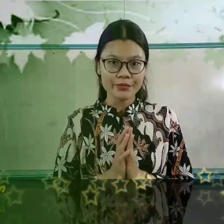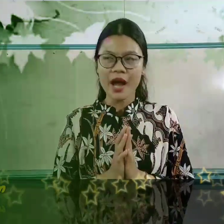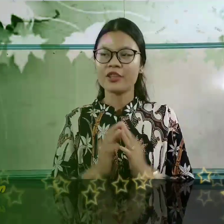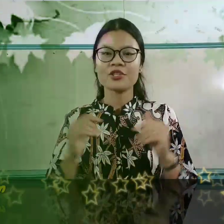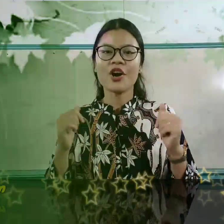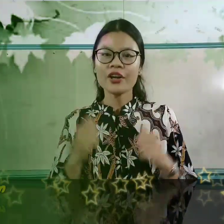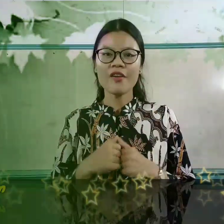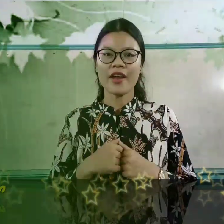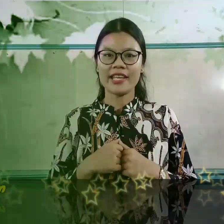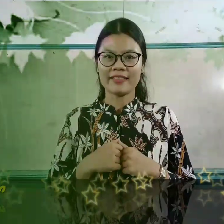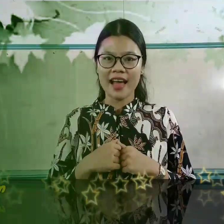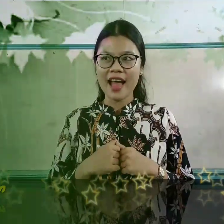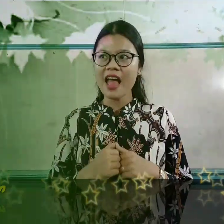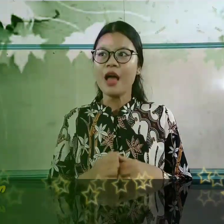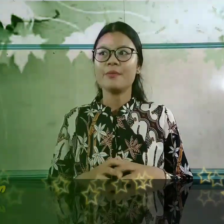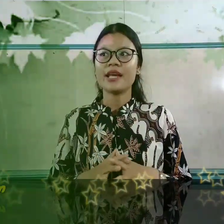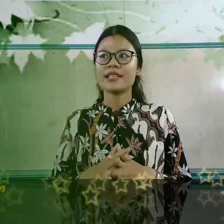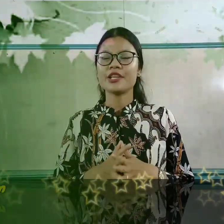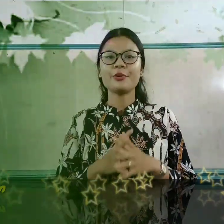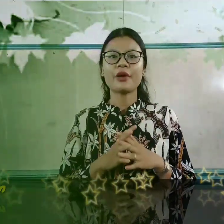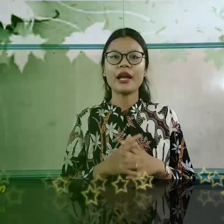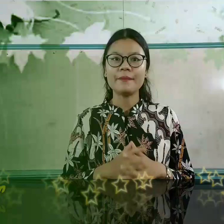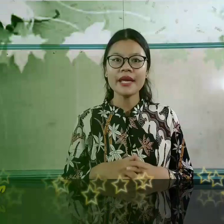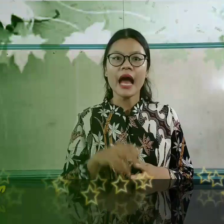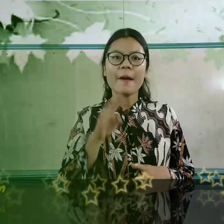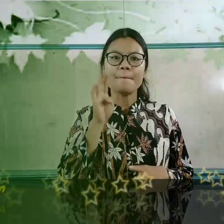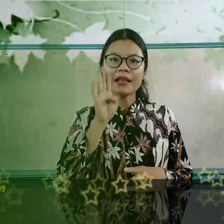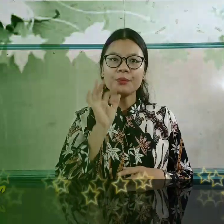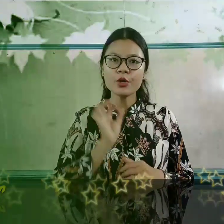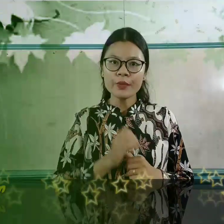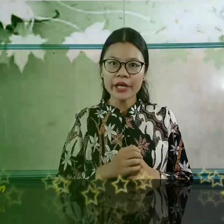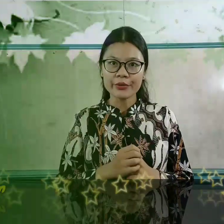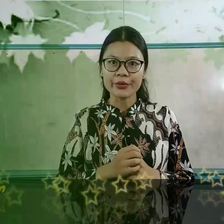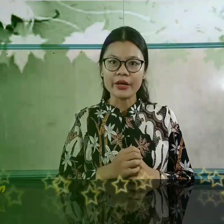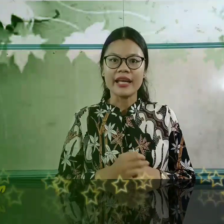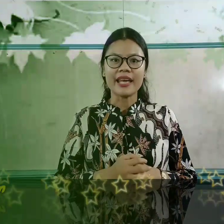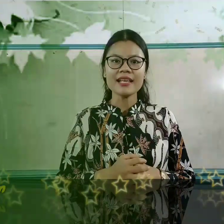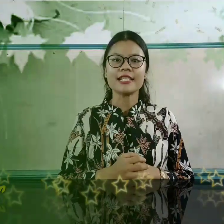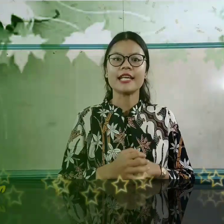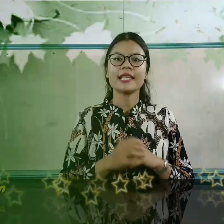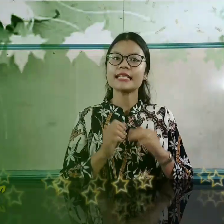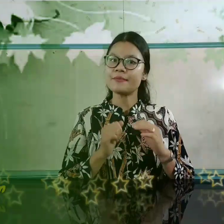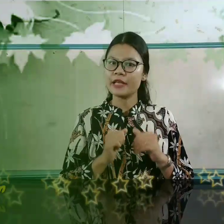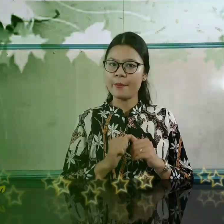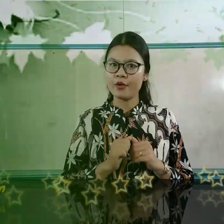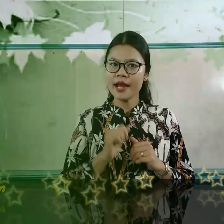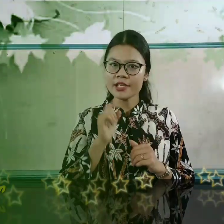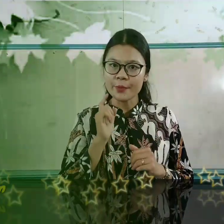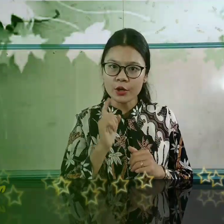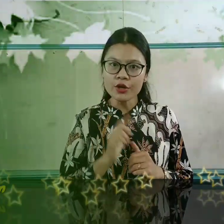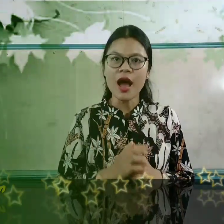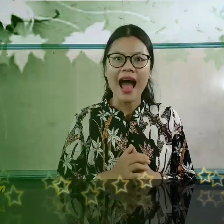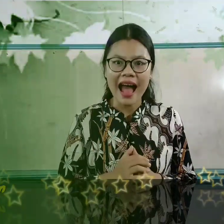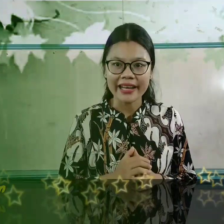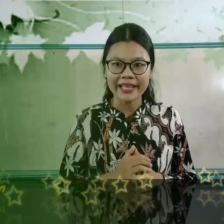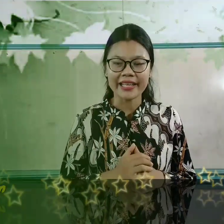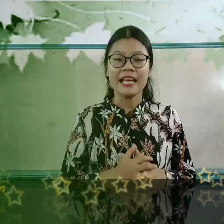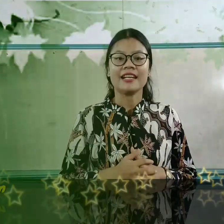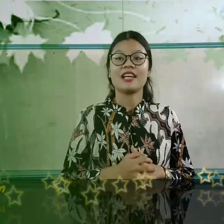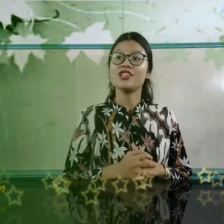atau seorang wanita biasanya kurang lebih 40 minggu ya, sekitar 9 bulan 10 hari. Nah,